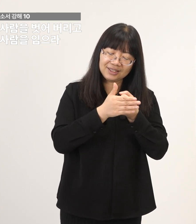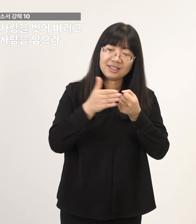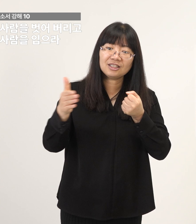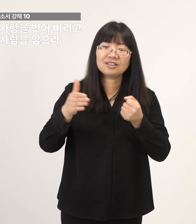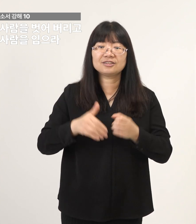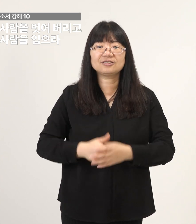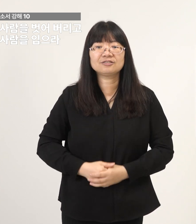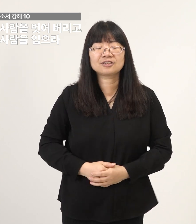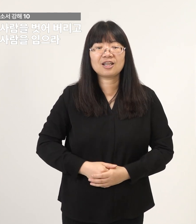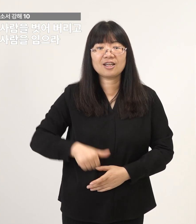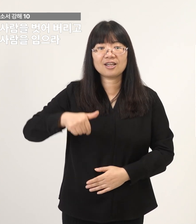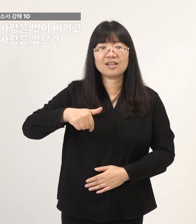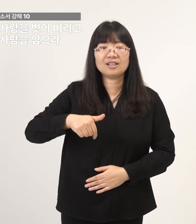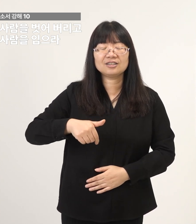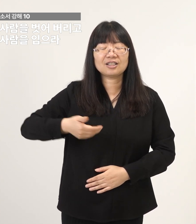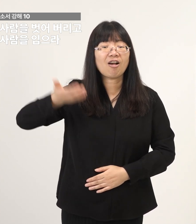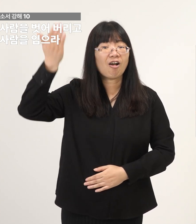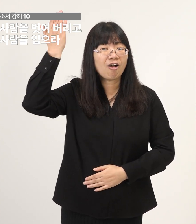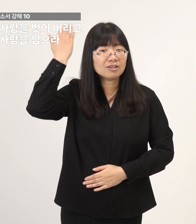얻으니